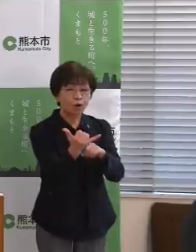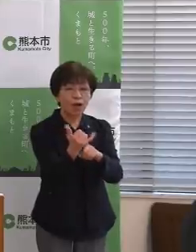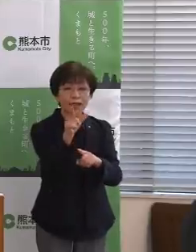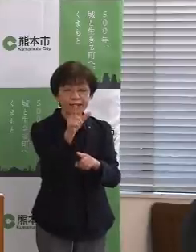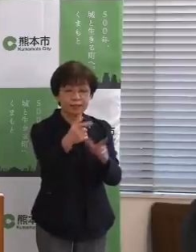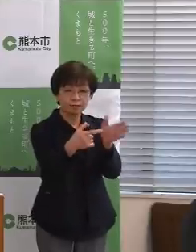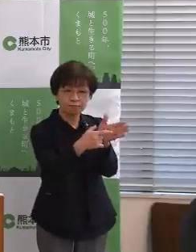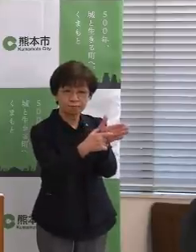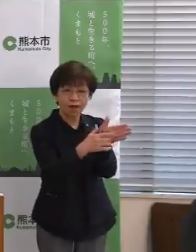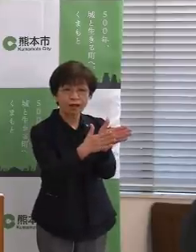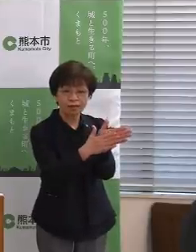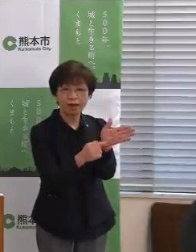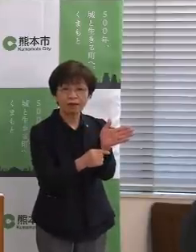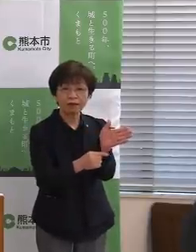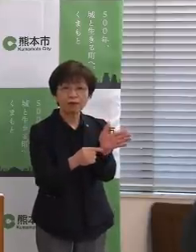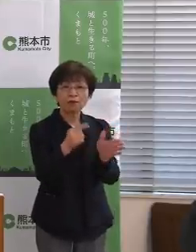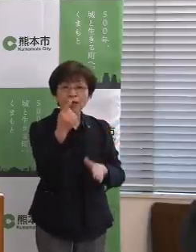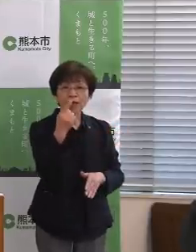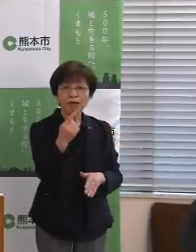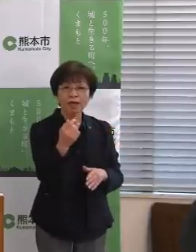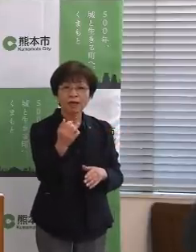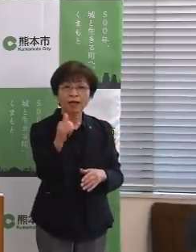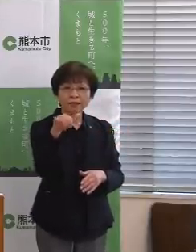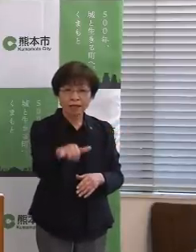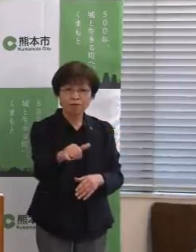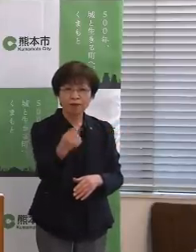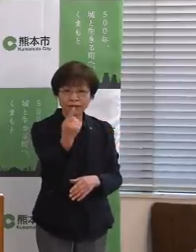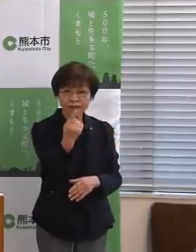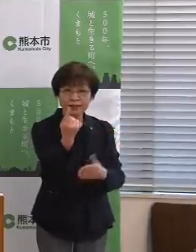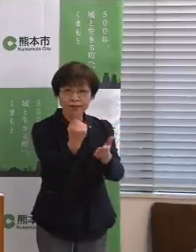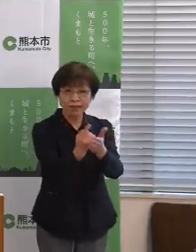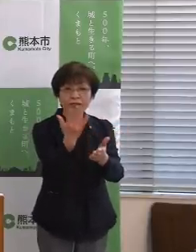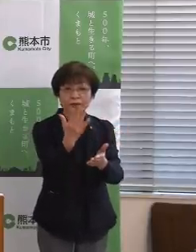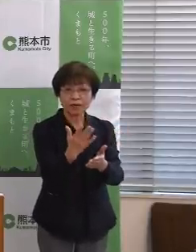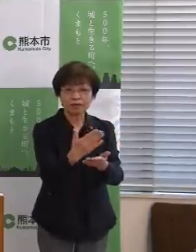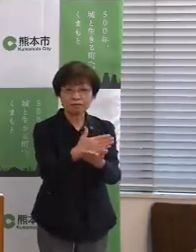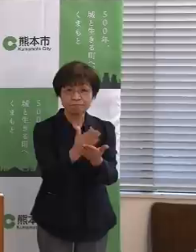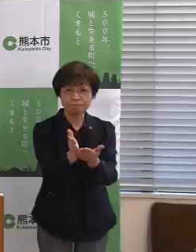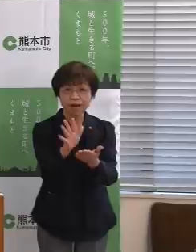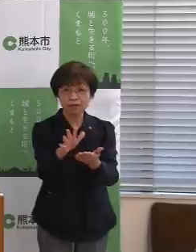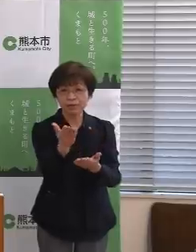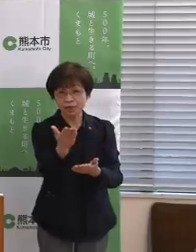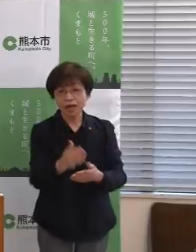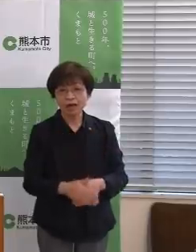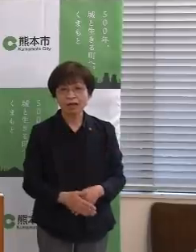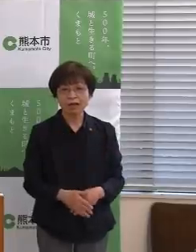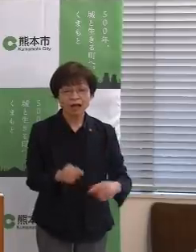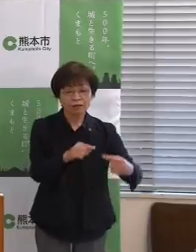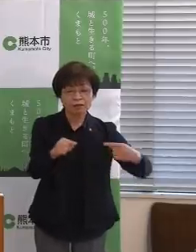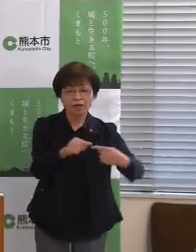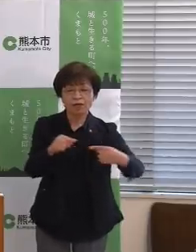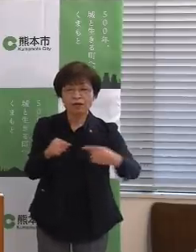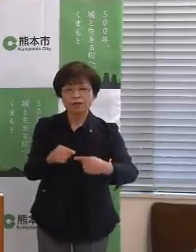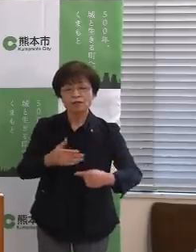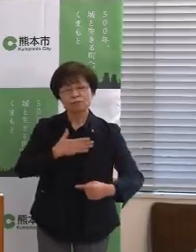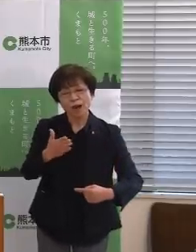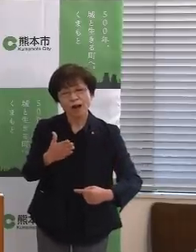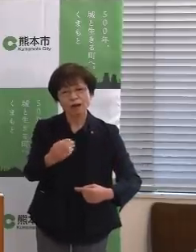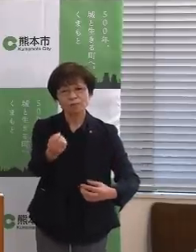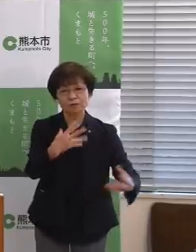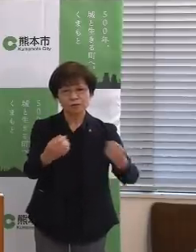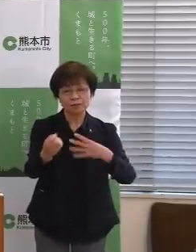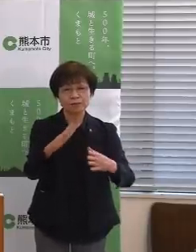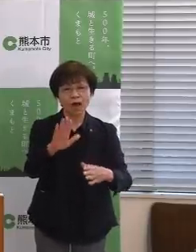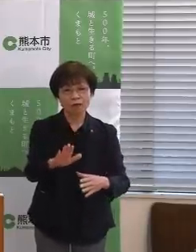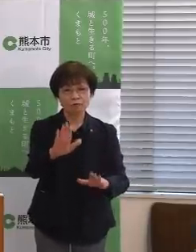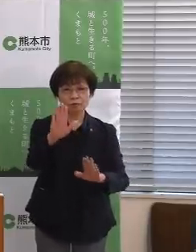これは一回線ではなくて、 たくさん、 はい、なかなかつながらないという事情が起きないようになって そうですね、たくさ